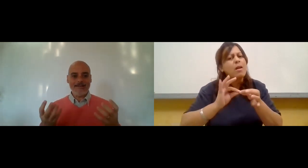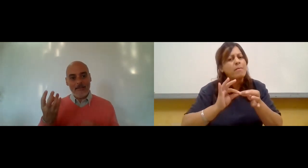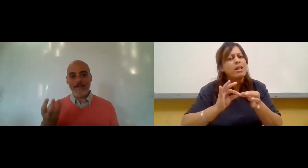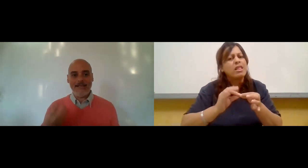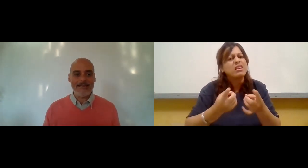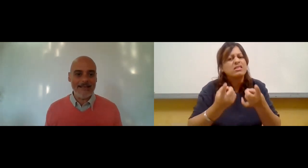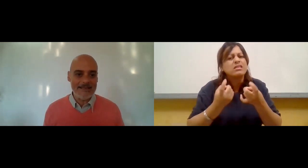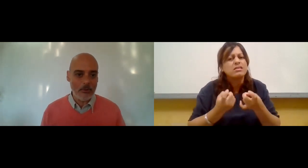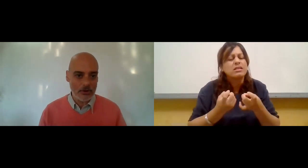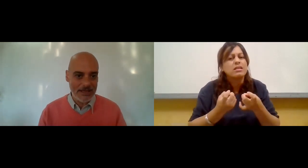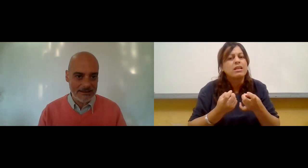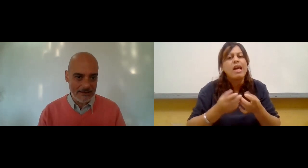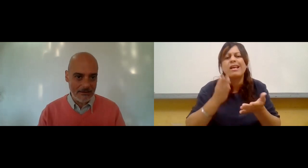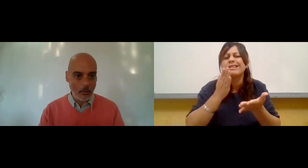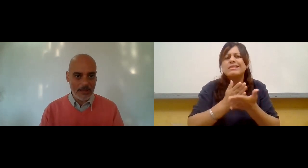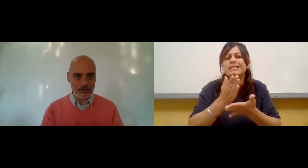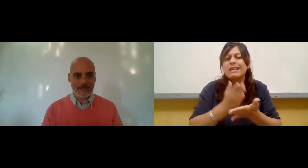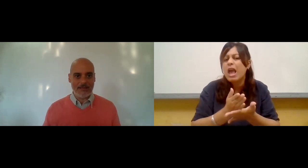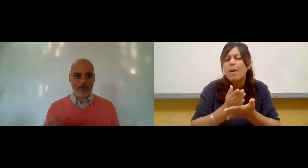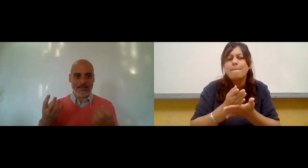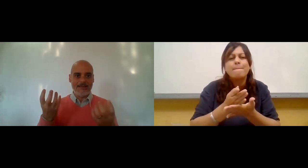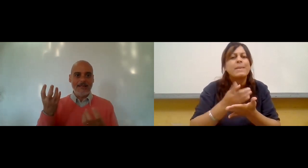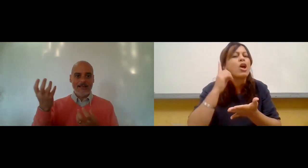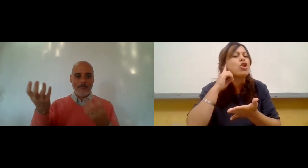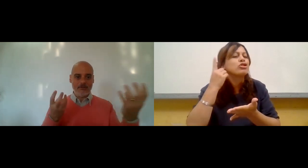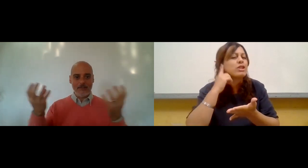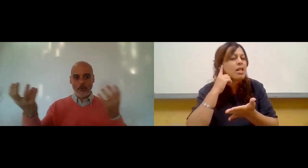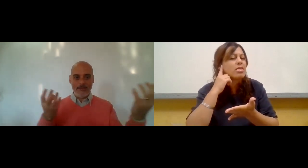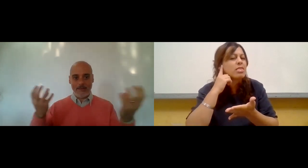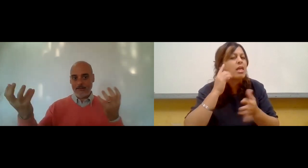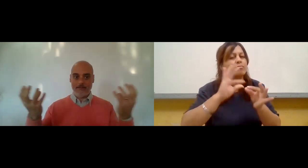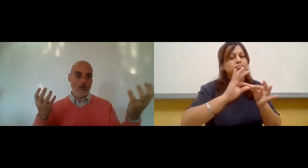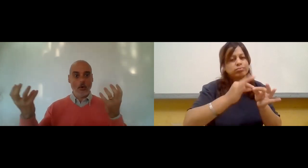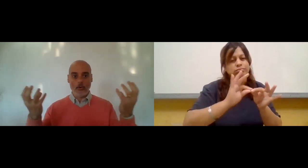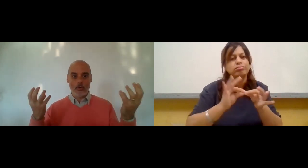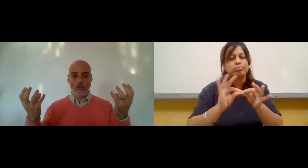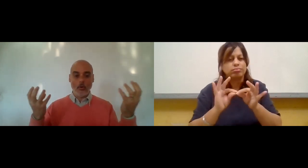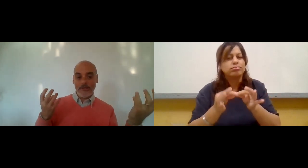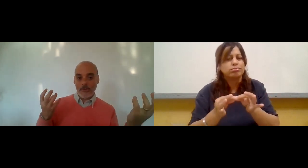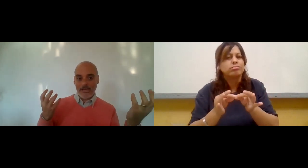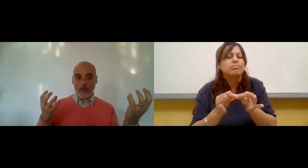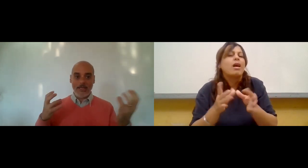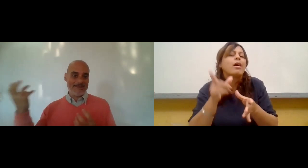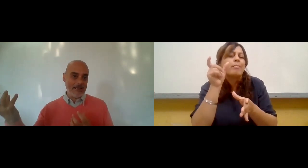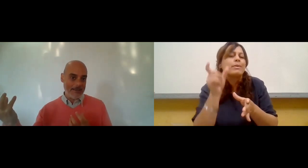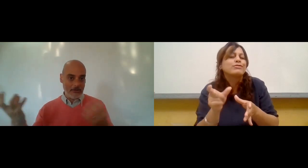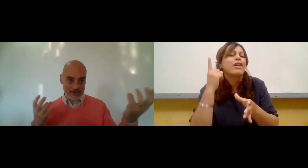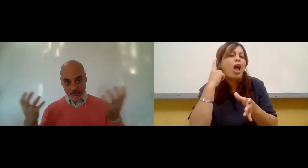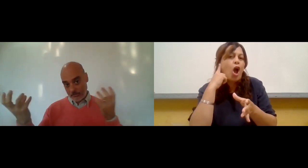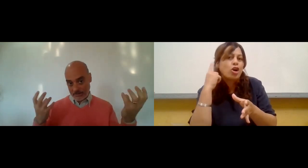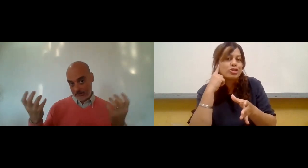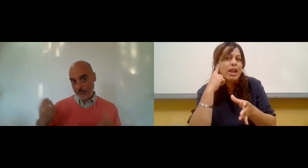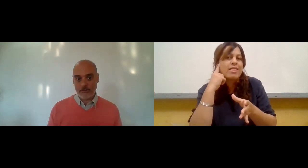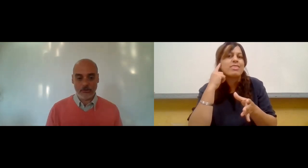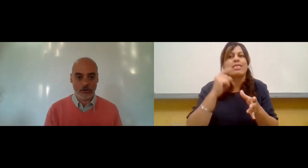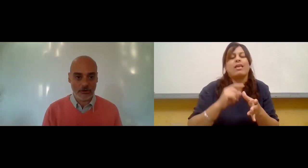interpretación siempre tiene que estar hecha por un oyente o una oyente, porque es la persona que puede oír una lengua y pasarla para la otra,